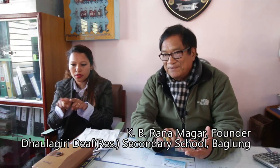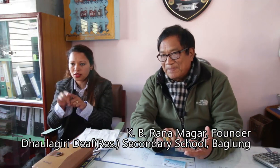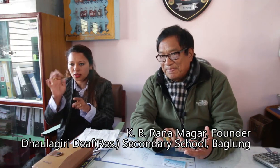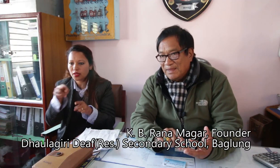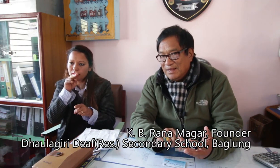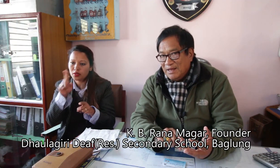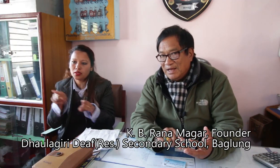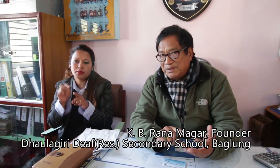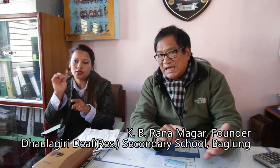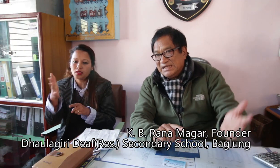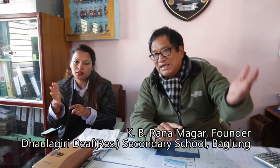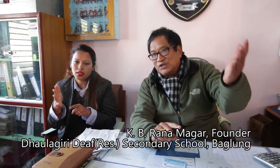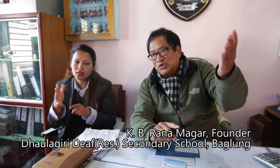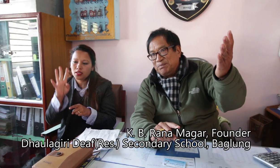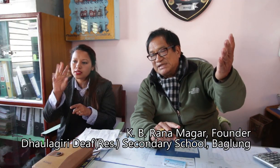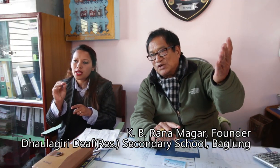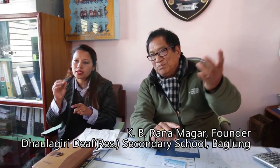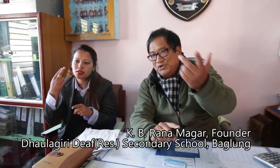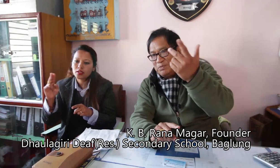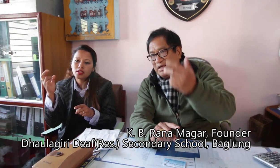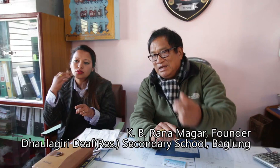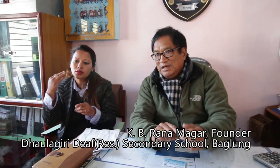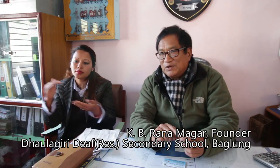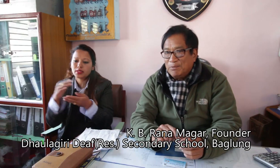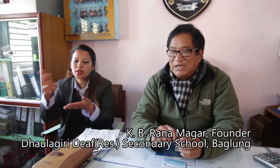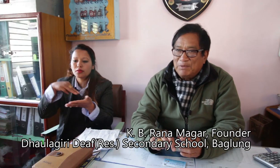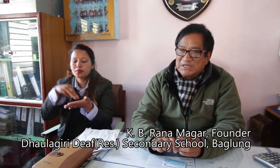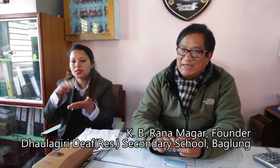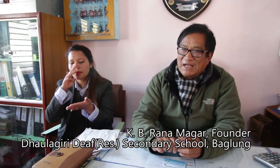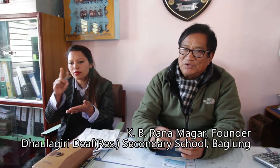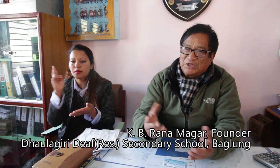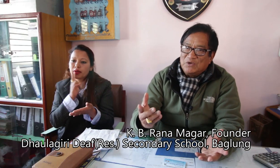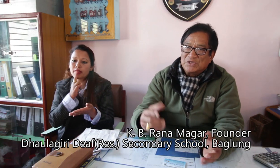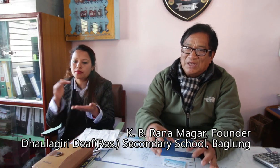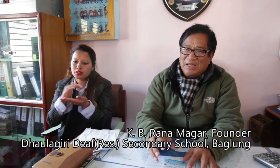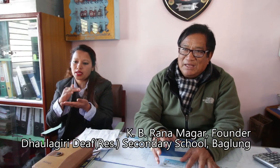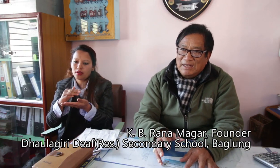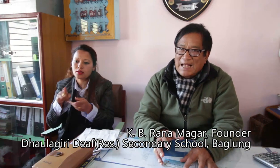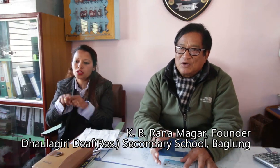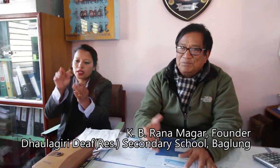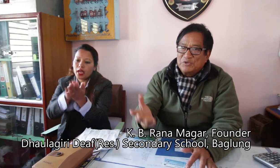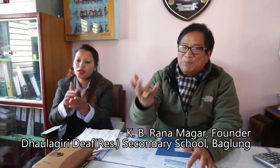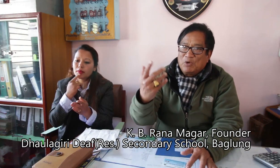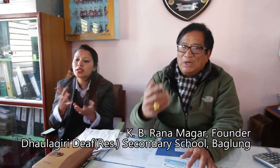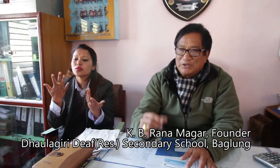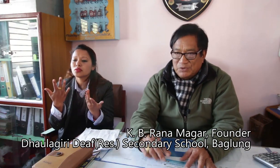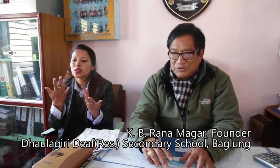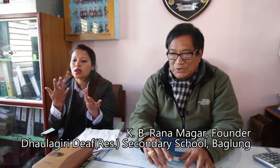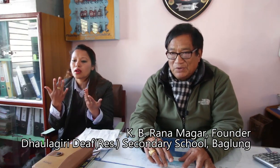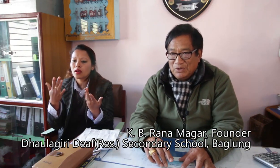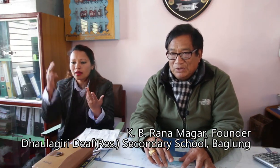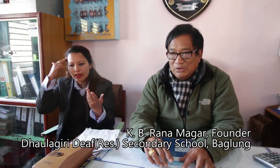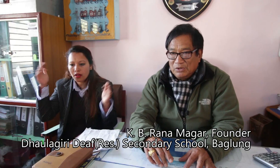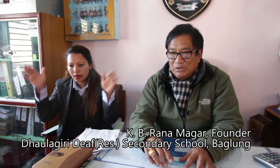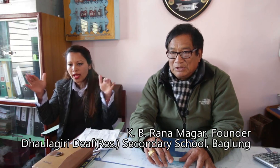बोल्छ। अब 40 जना सुन्ने बच्चाहरूको बिचमा एउटा बहिरा बच्चालाई राख्यो भने त्यो के हुन्छ? काखको बिचमा बकुल्ला जस्तो हुन्छ।